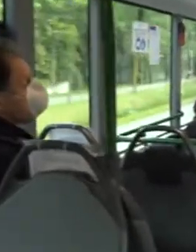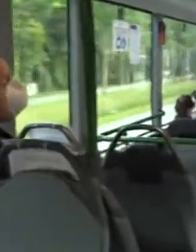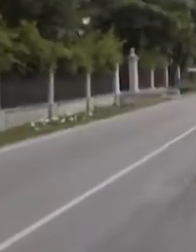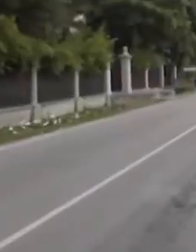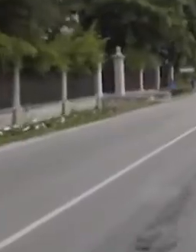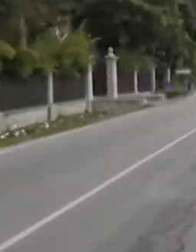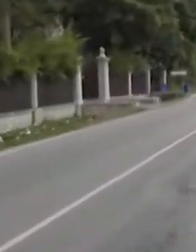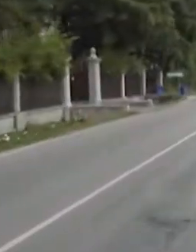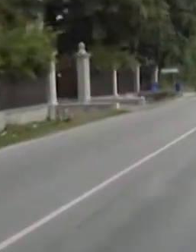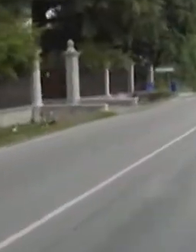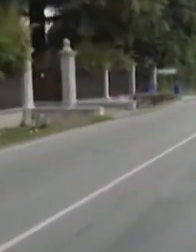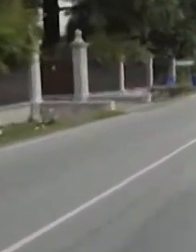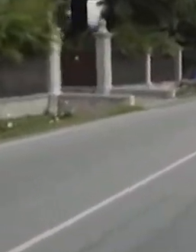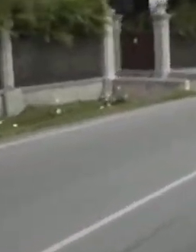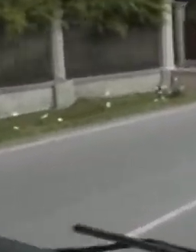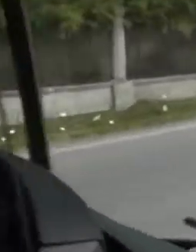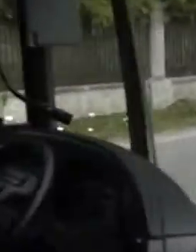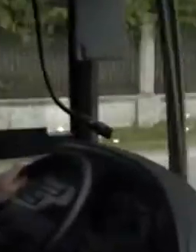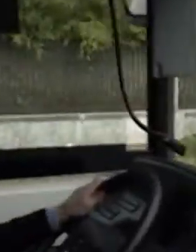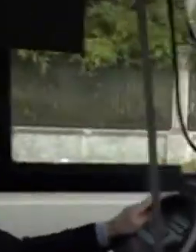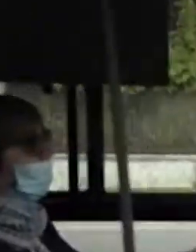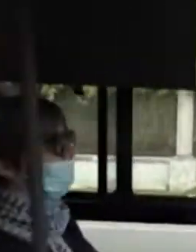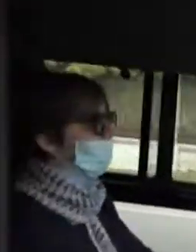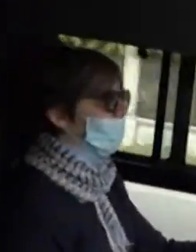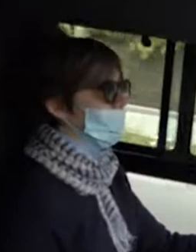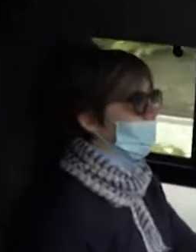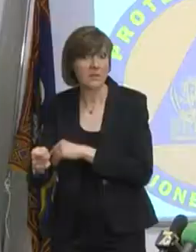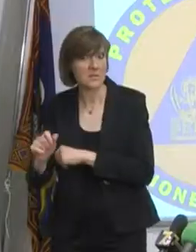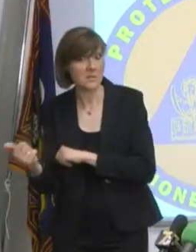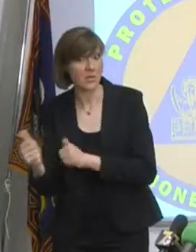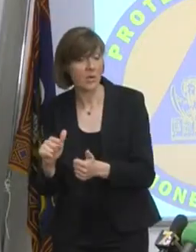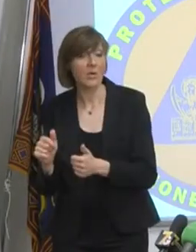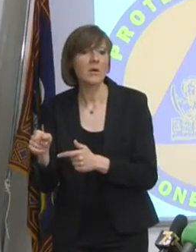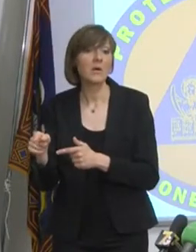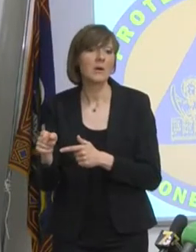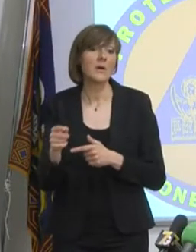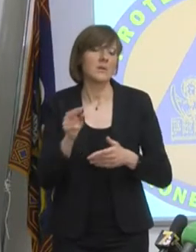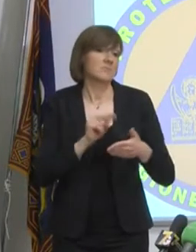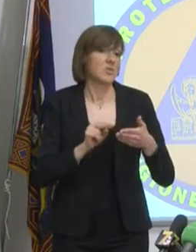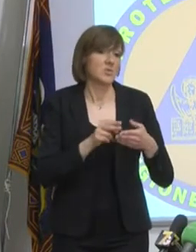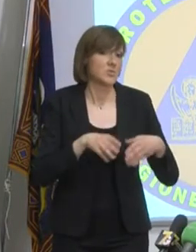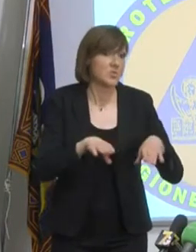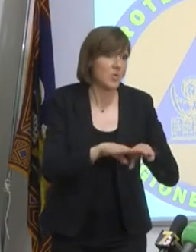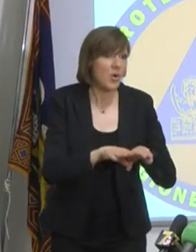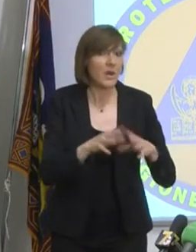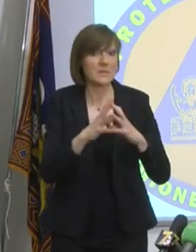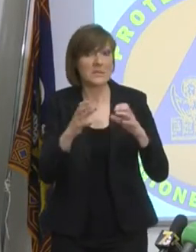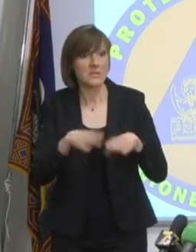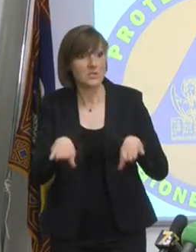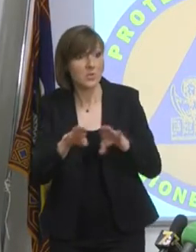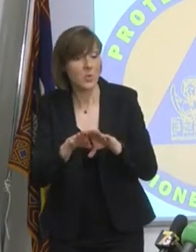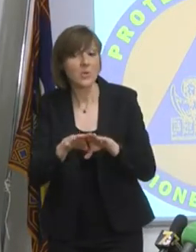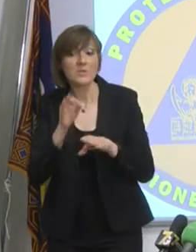mezzi. Altra partita, quella del rimborso degli abbonamenti in pieno lockdown. Chiusura scuole, chiusura aziende, eccetera,